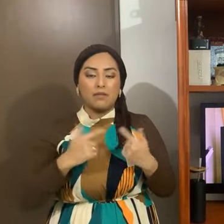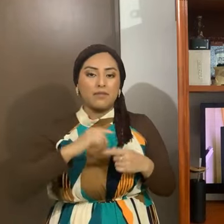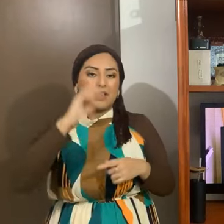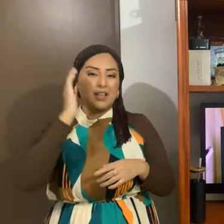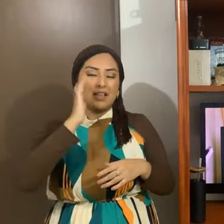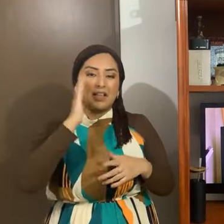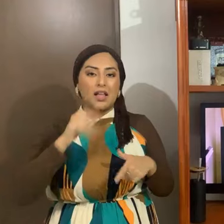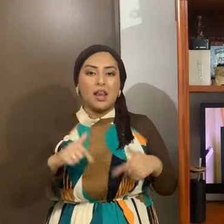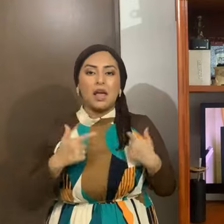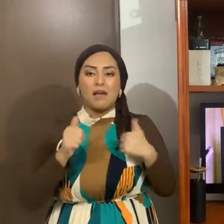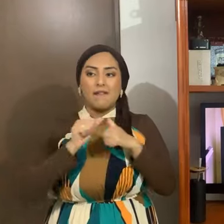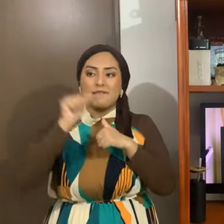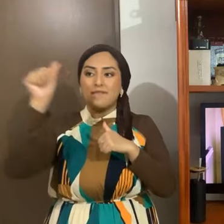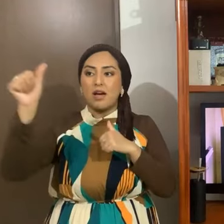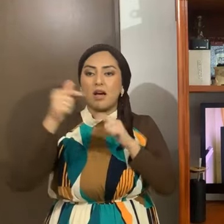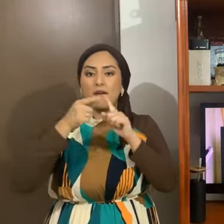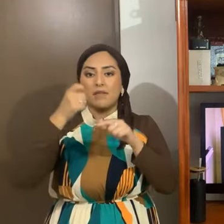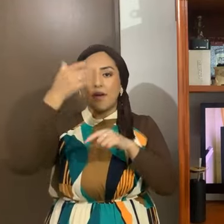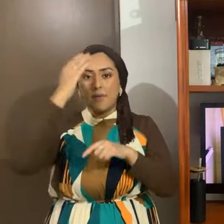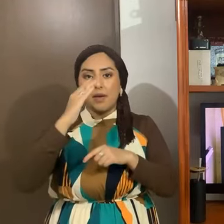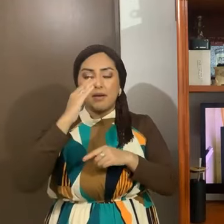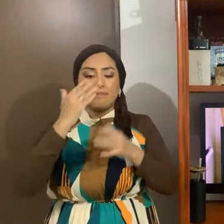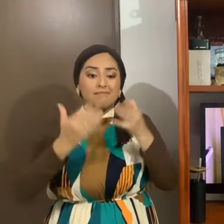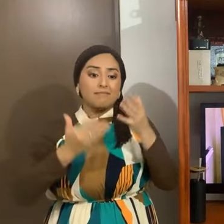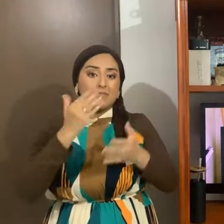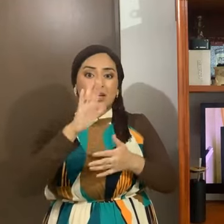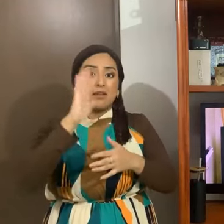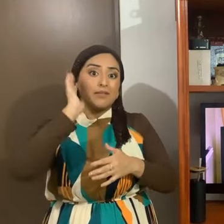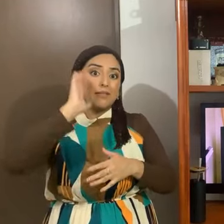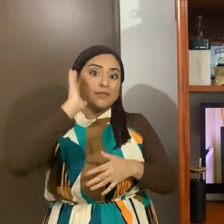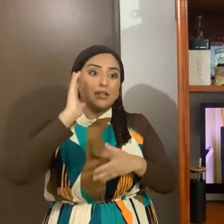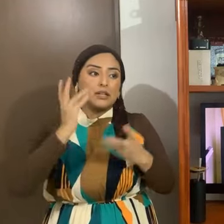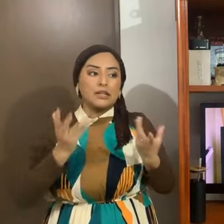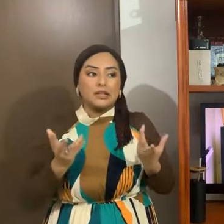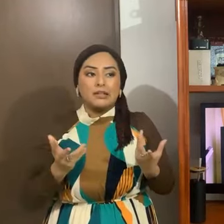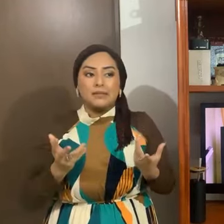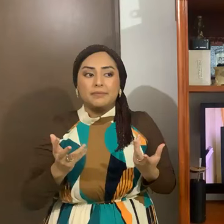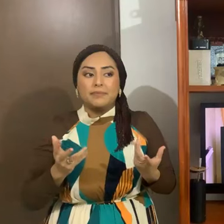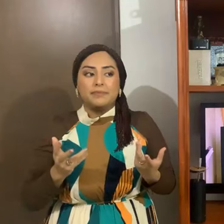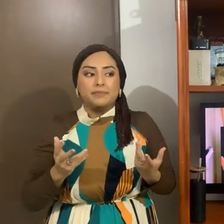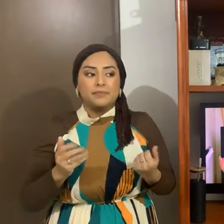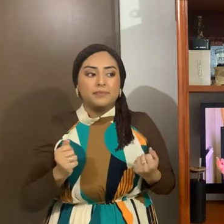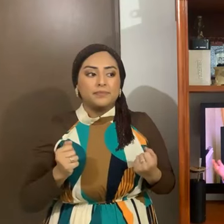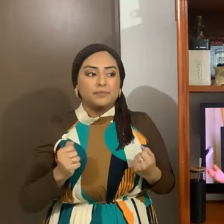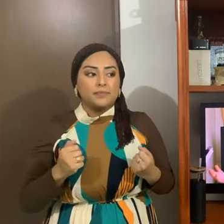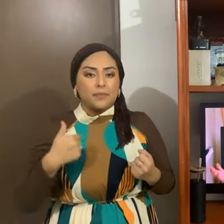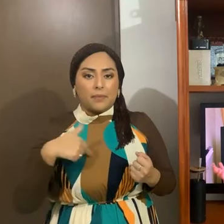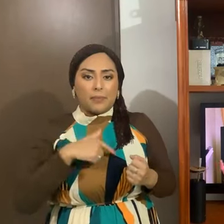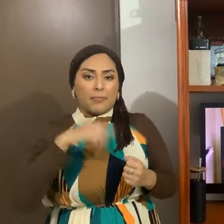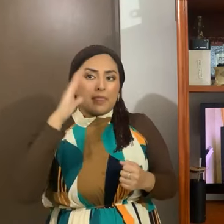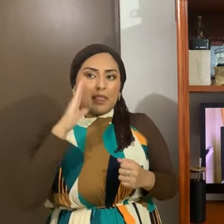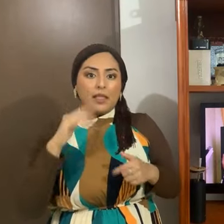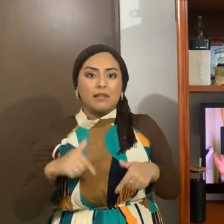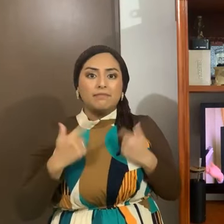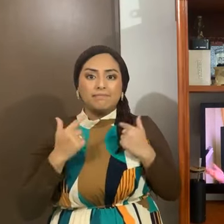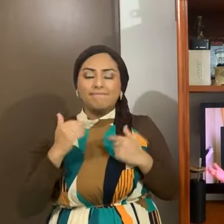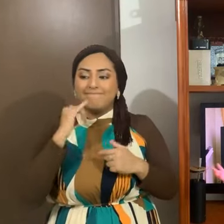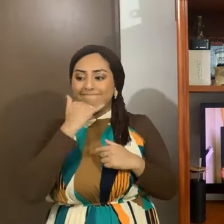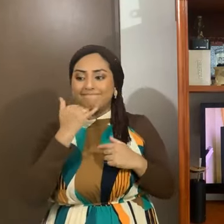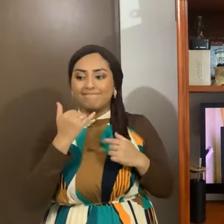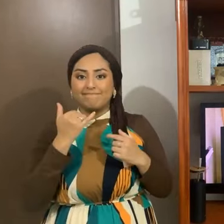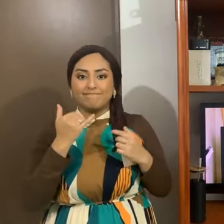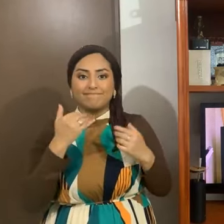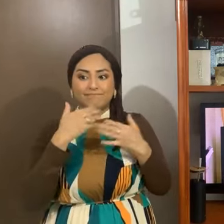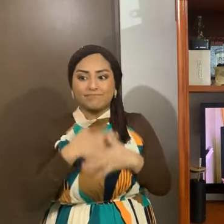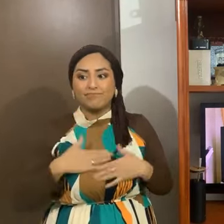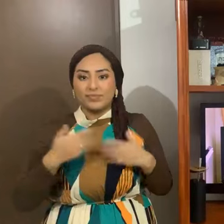vida lejos del Eterno, de una vida tal vez no siendo ofensivo, que vivíamos en la carne, vivíamos en